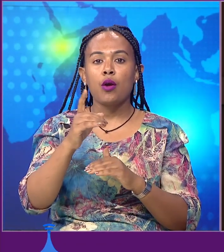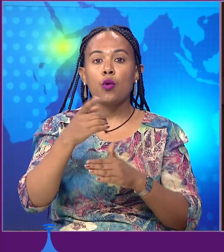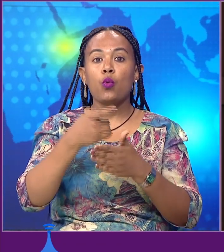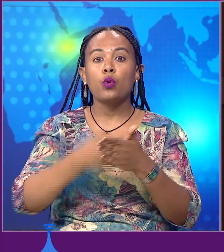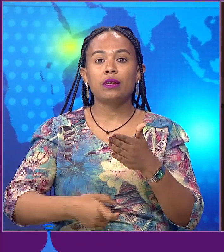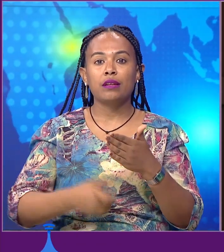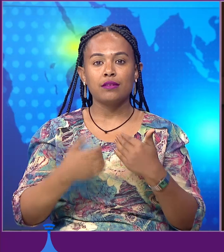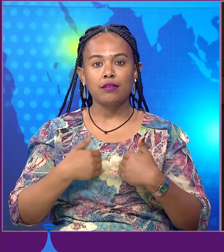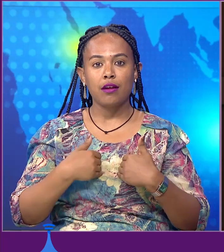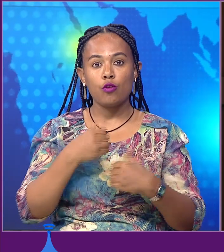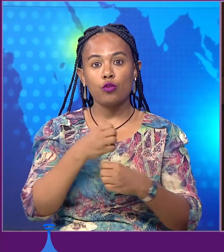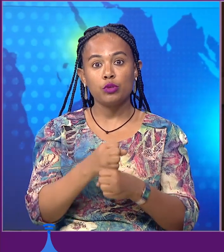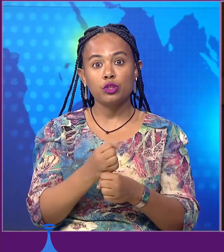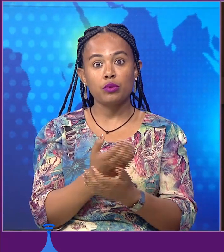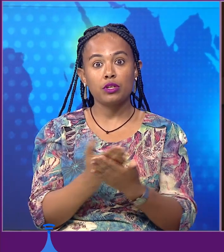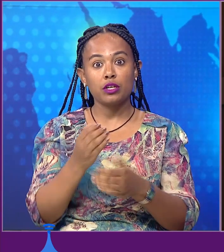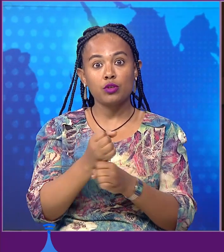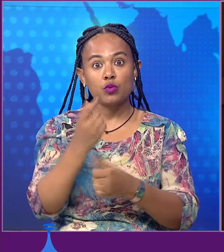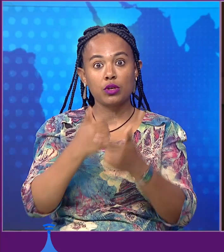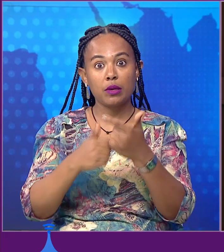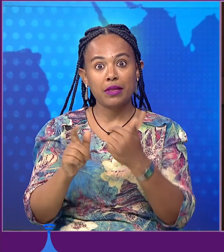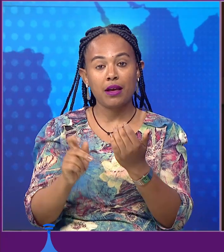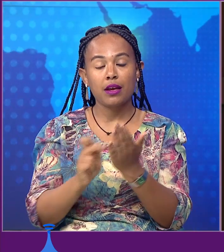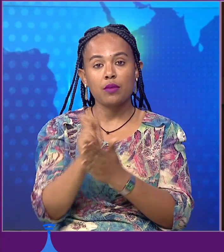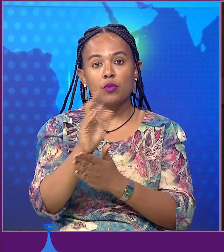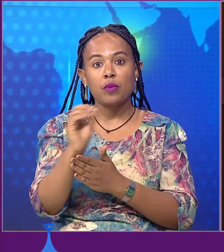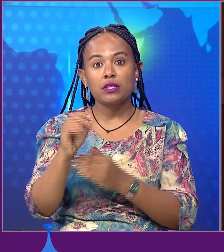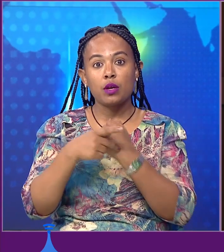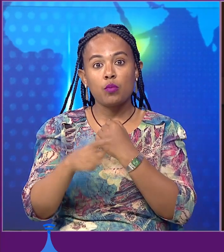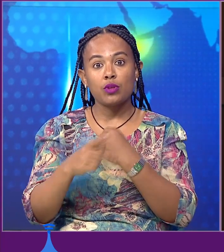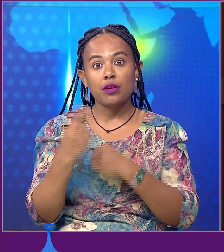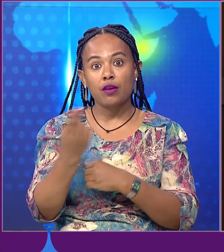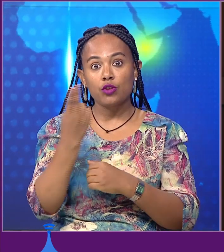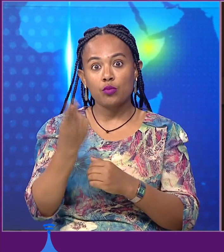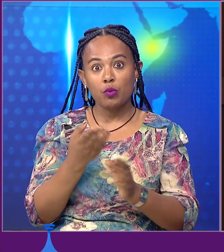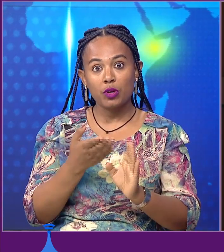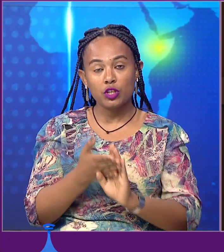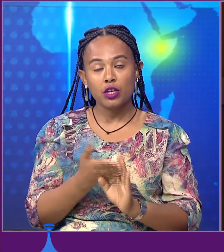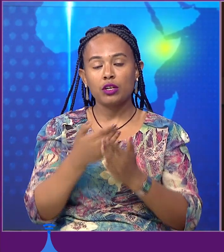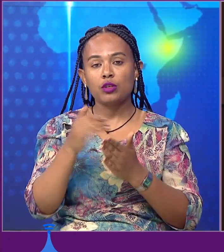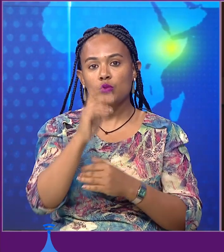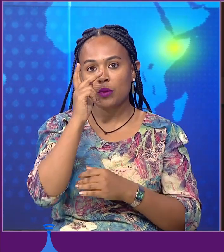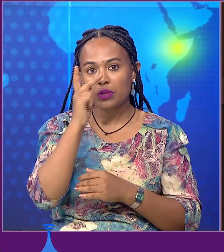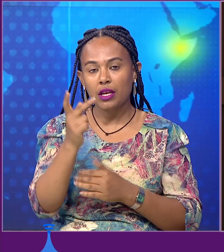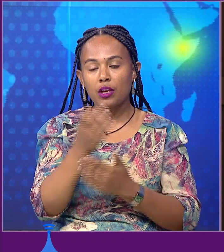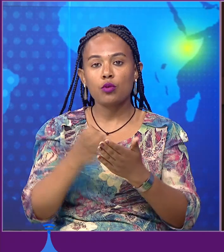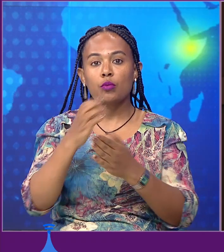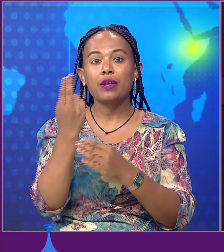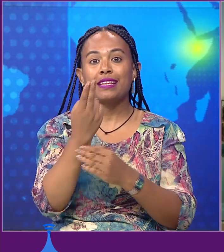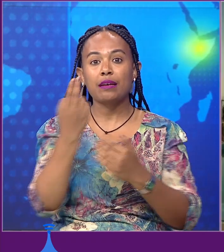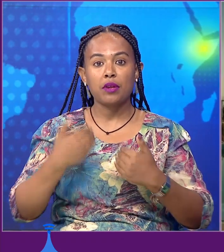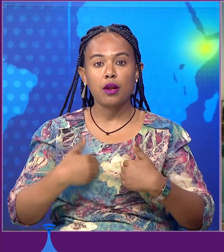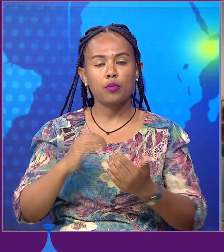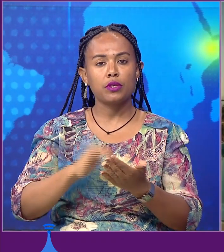ውጤት እንዳለው የሚጨበጥ ነገር ይዞ እንደሚመጣ ከዲፕሎማሲና ፖለቲካዊ ጥቅሙን ባሻገር እንደዚሁ ደግሞ የሚታይ ኢኮኖሚያዊ ጥቅም እንዳለው